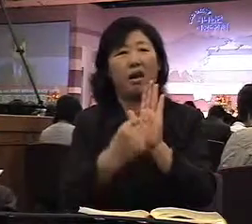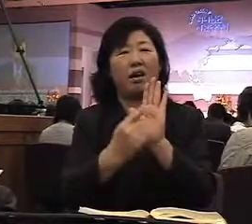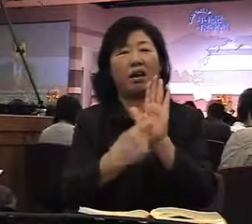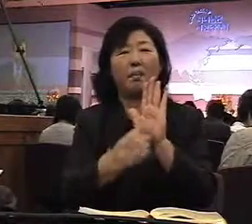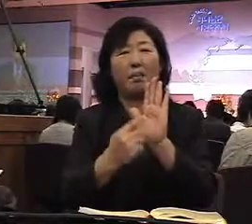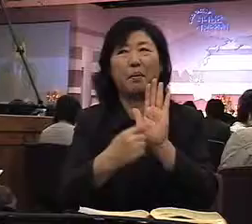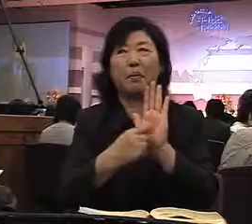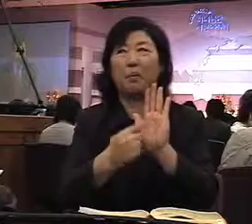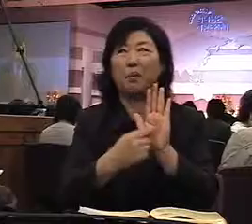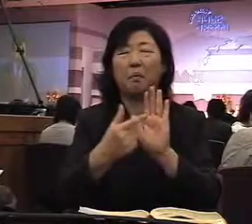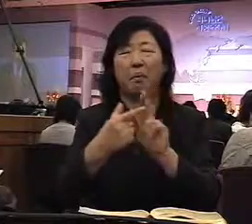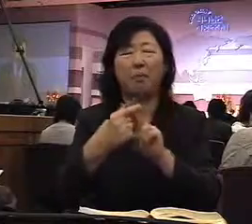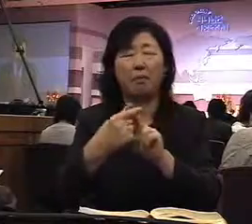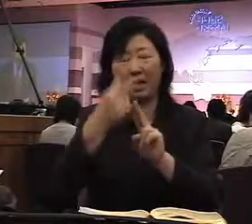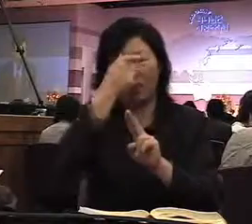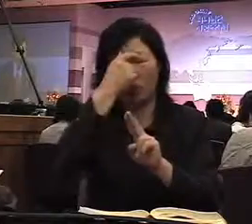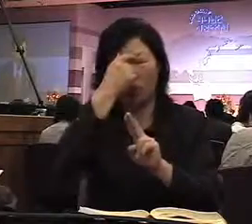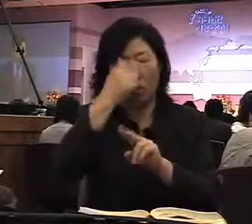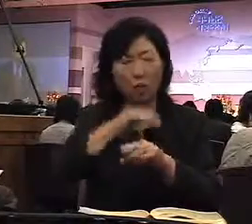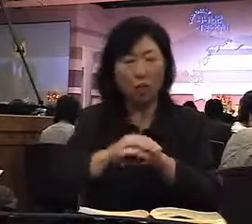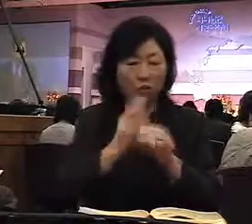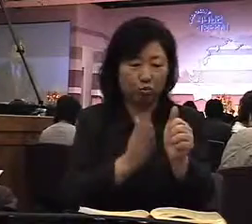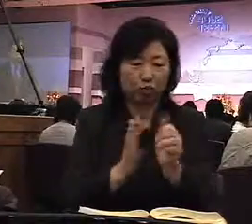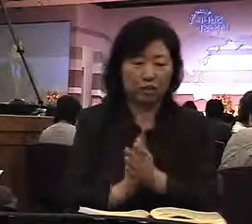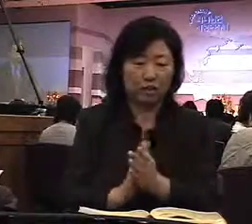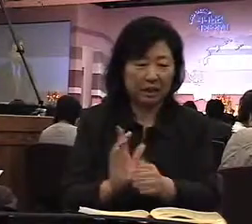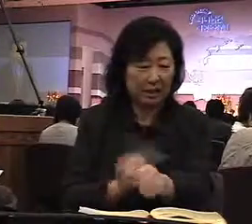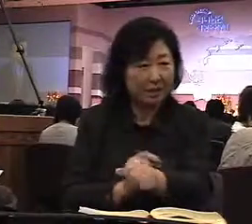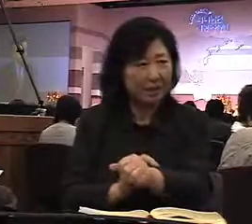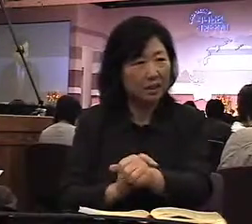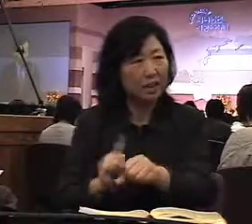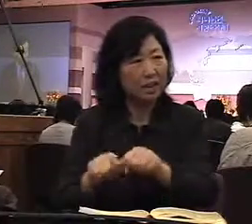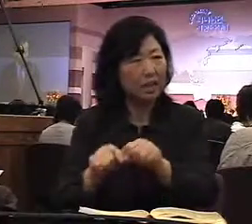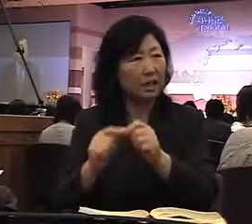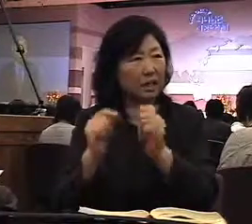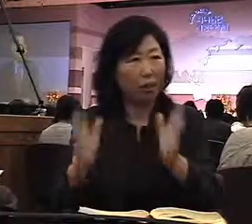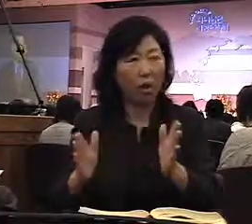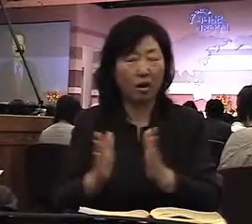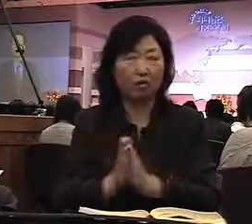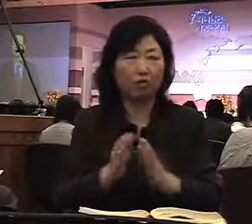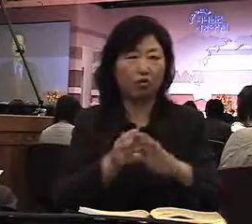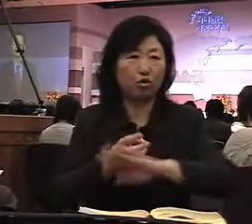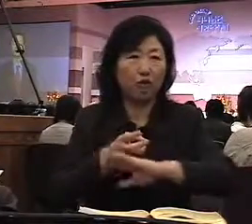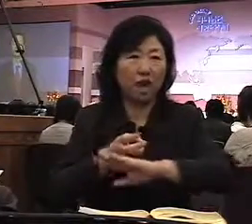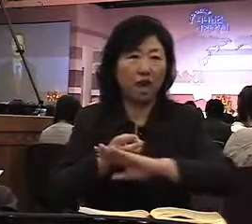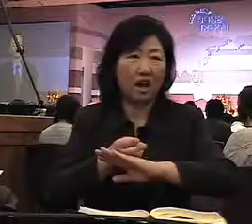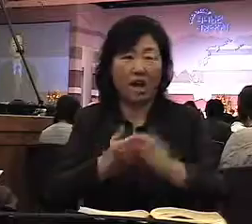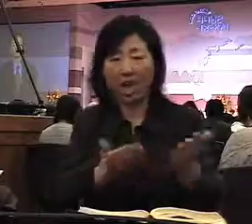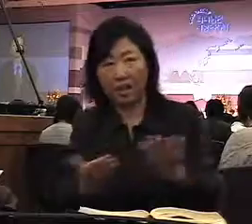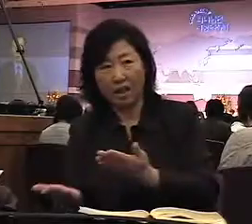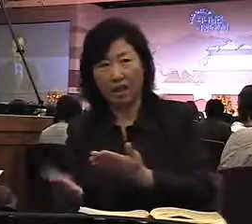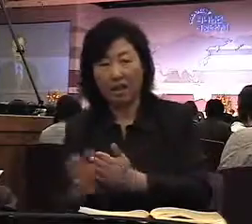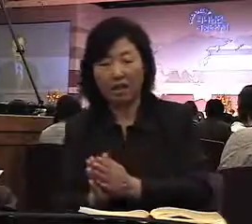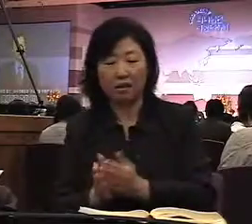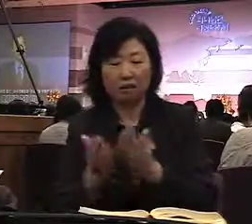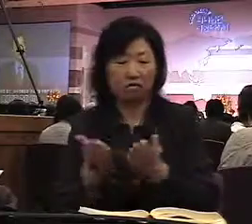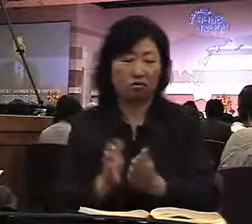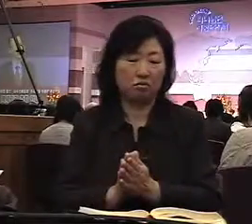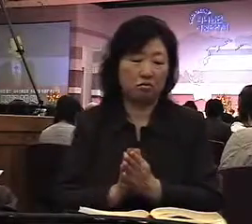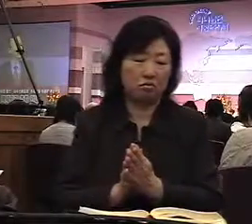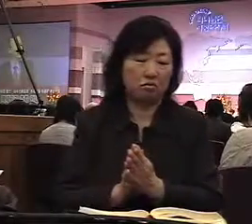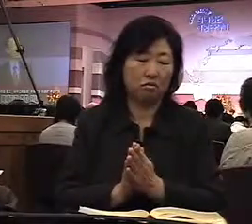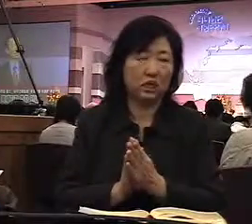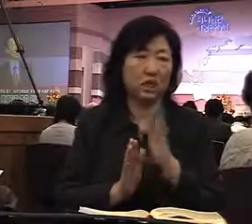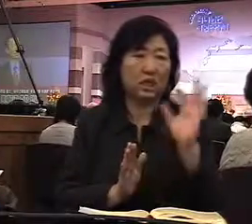것입니다. 꼭 사용해 주시기를 바랍니다. 특세 기간 주차 안내를 말씀드립니다. 여러분 10분 일찍 오셔서